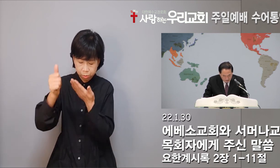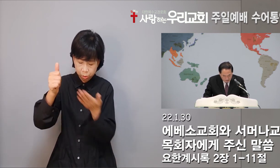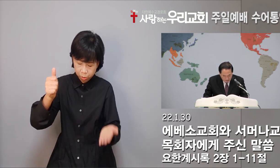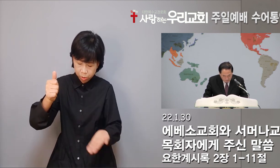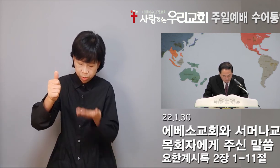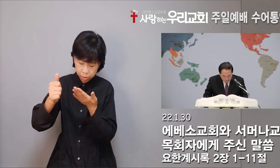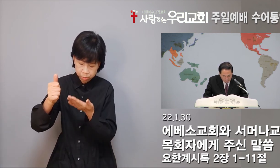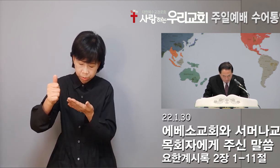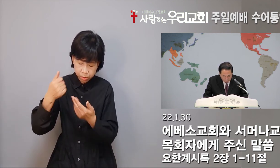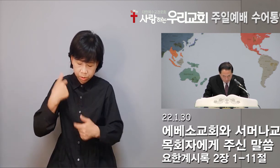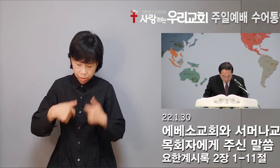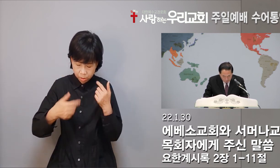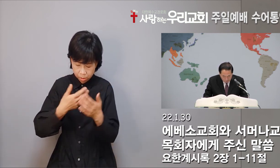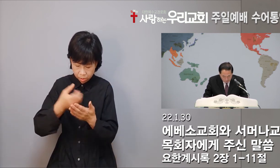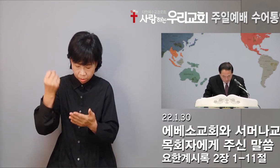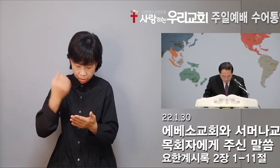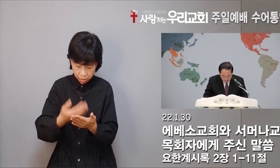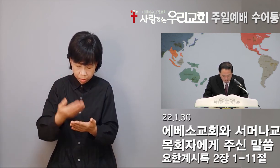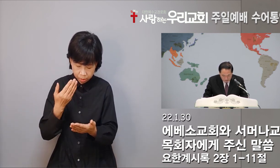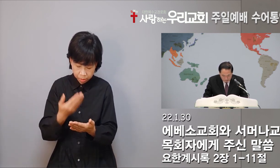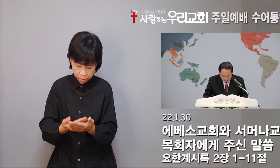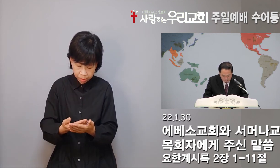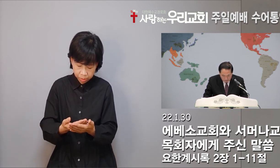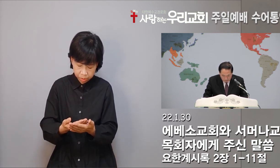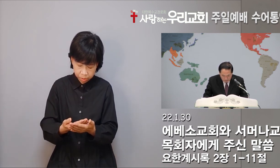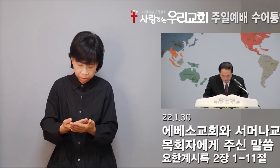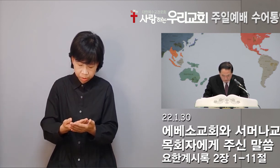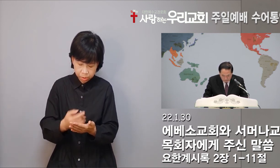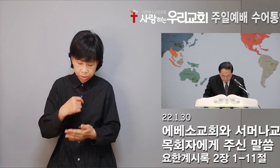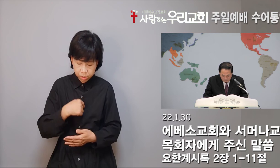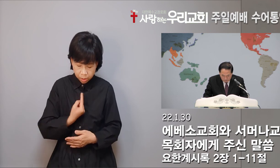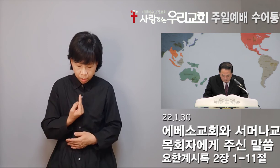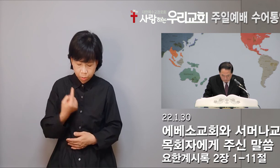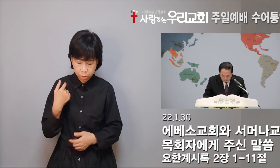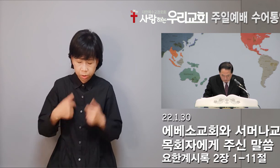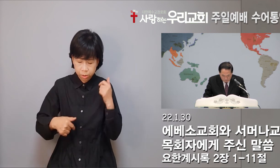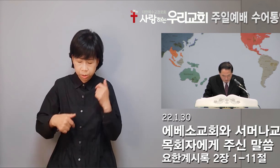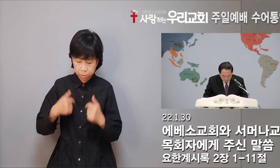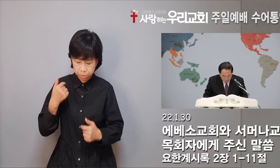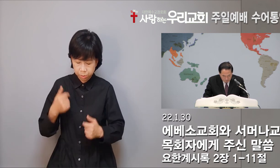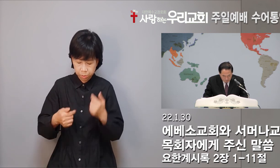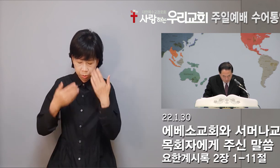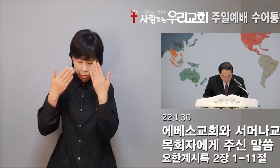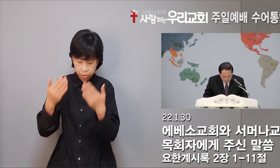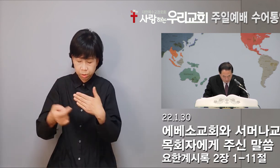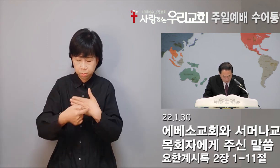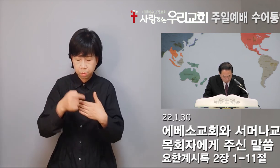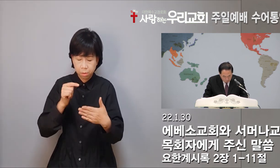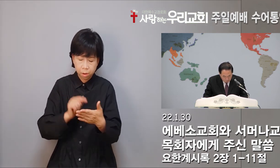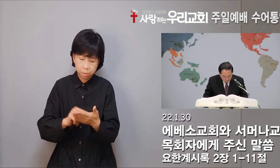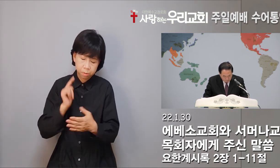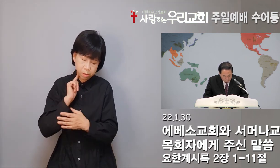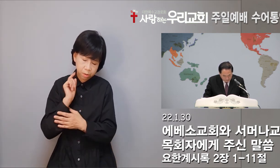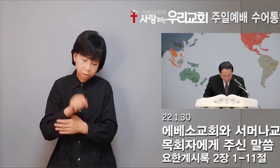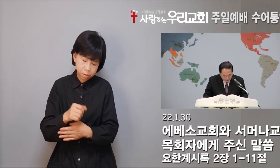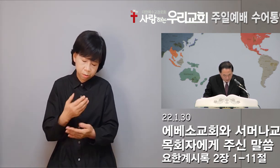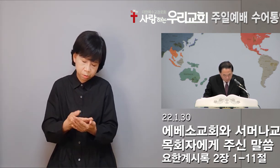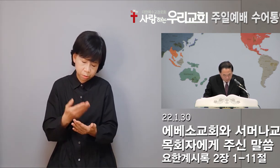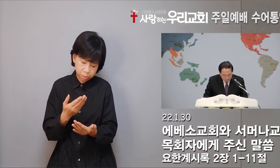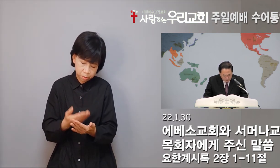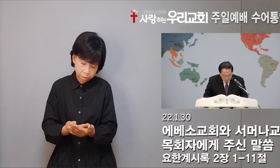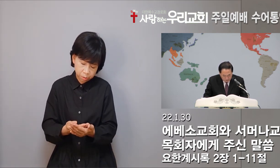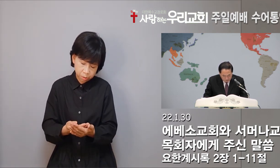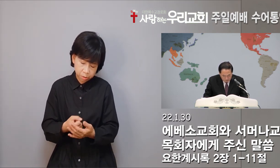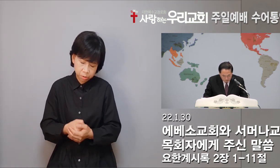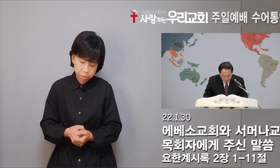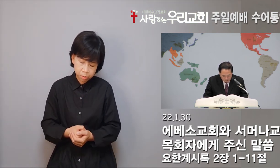바칩니다. 연락하여 주시옵소서. 예물을 차원하여 기쁨으로 드릴 수 있는 마음을 허락하여 주시옵소서.